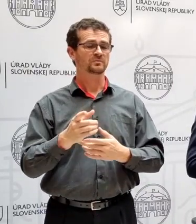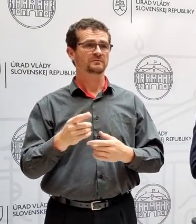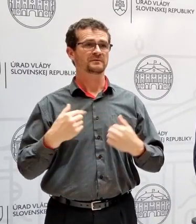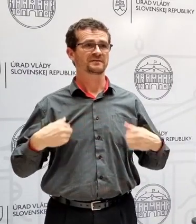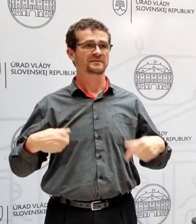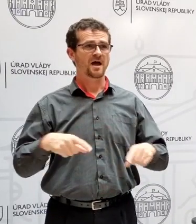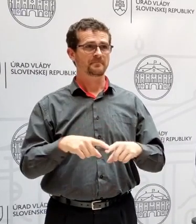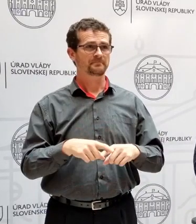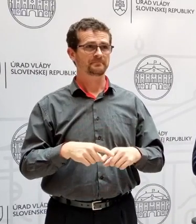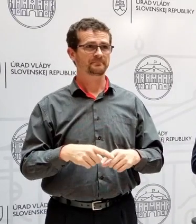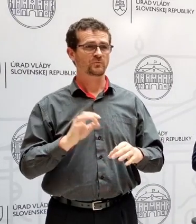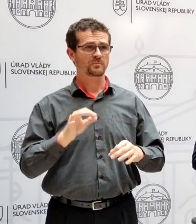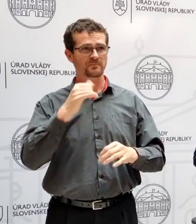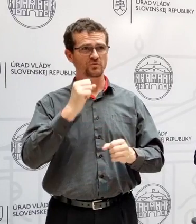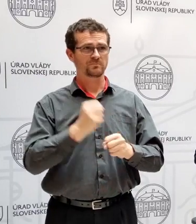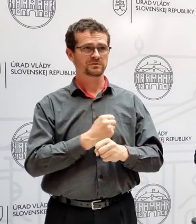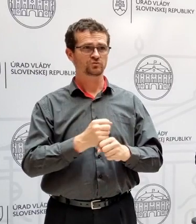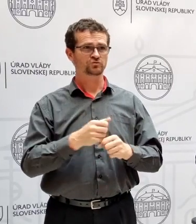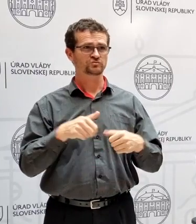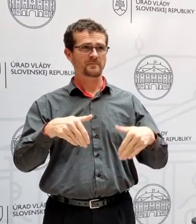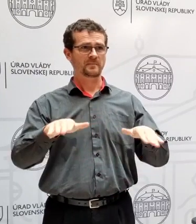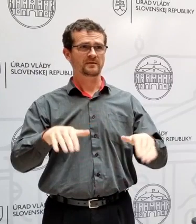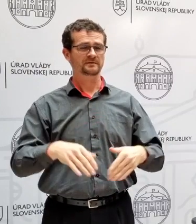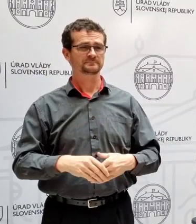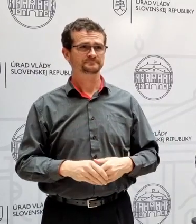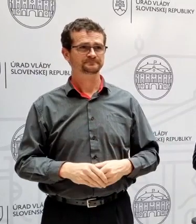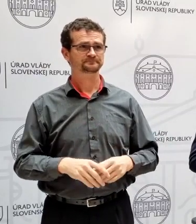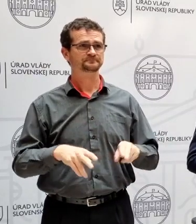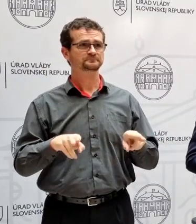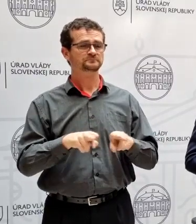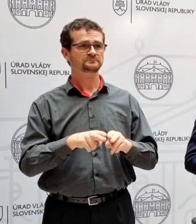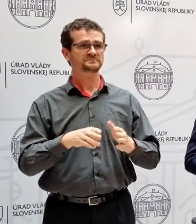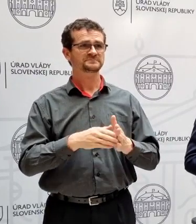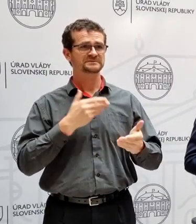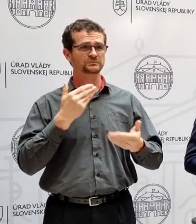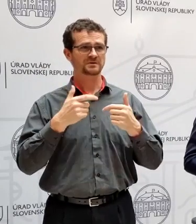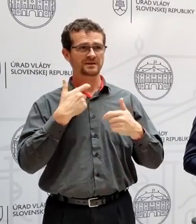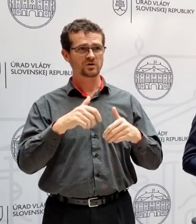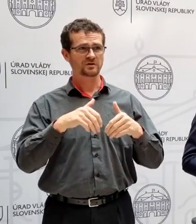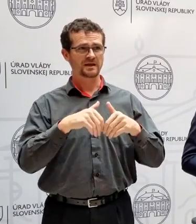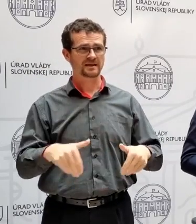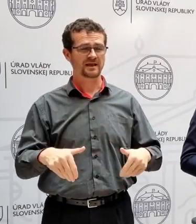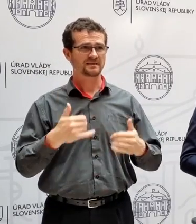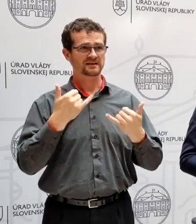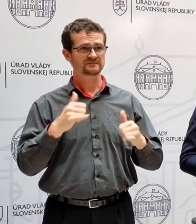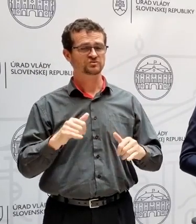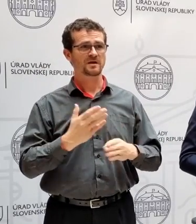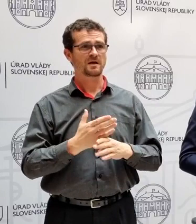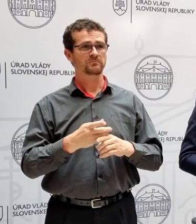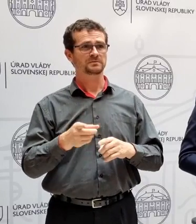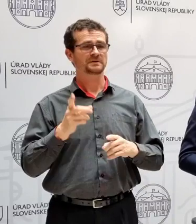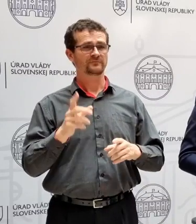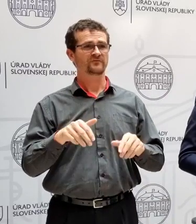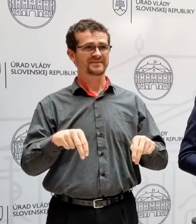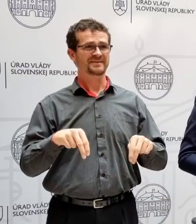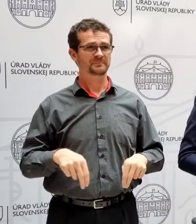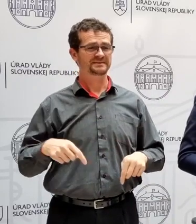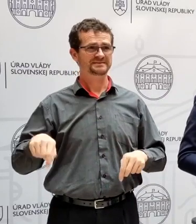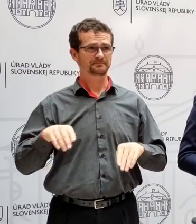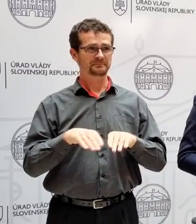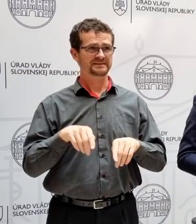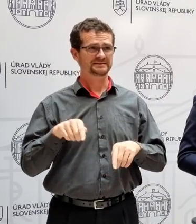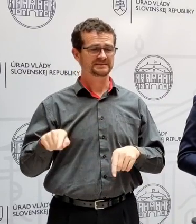nám dobré meno zbytočne odplaší. Pán Matovič, v útorok sa začína schôdza Národnej rady. Asi by bolo zvláštne, keby ešte boli v tom čase v demisii tí